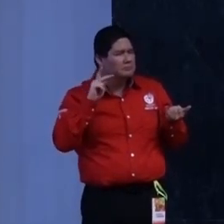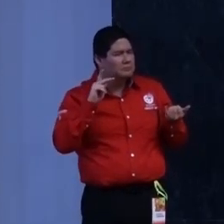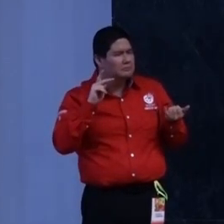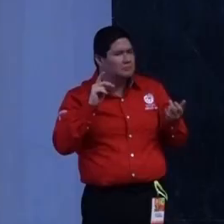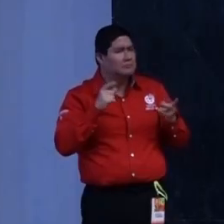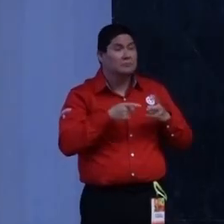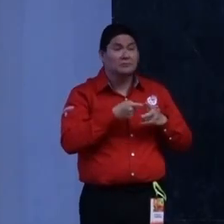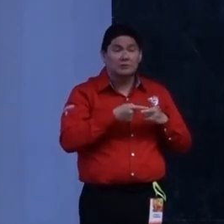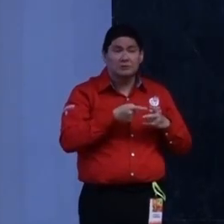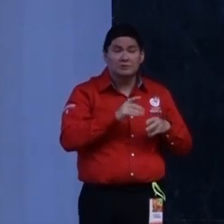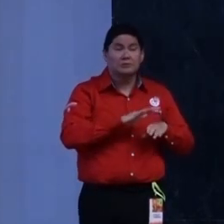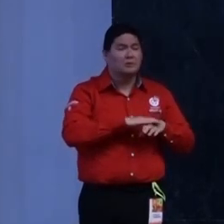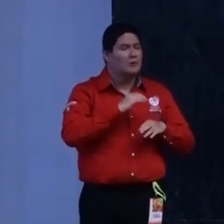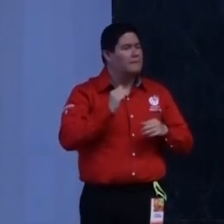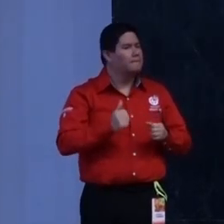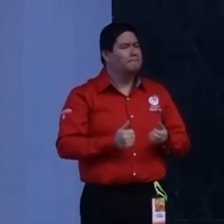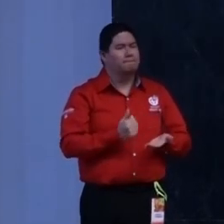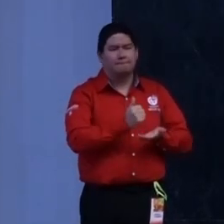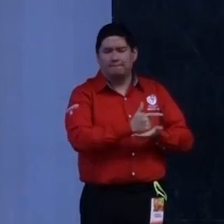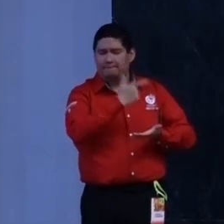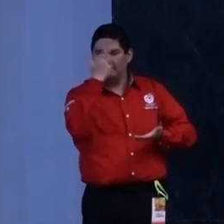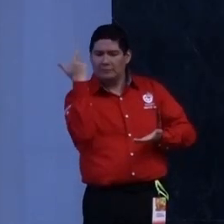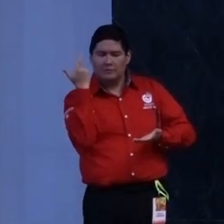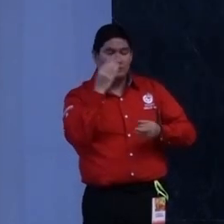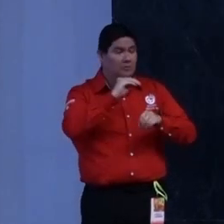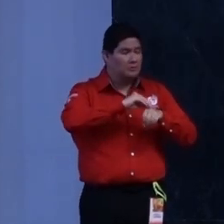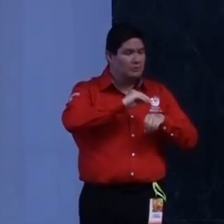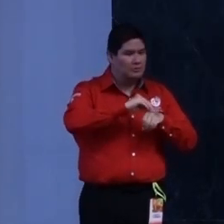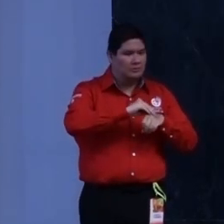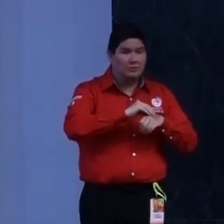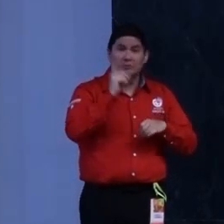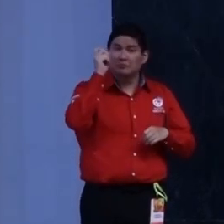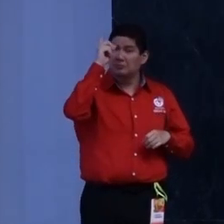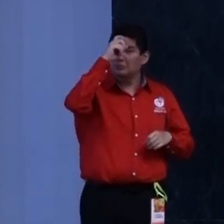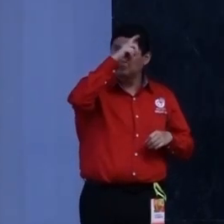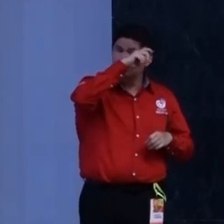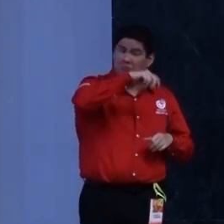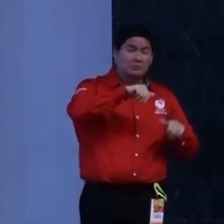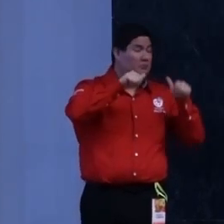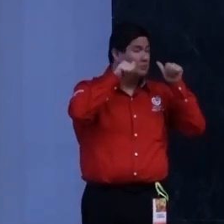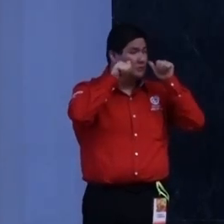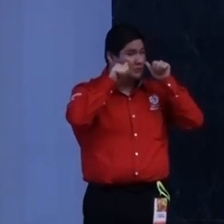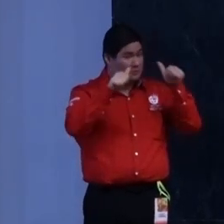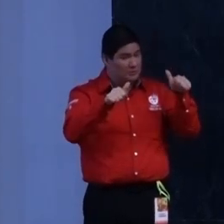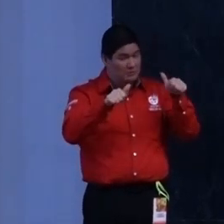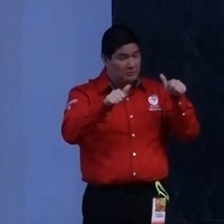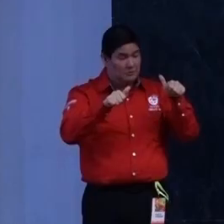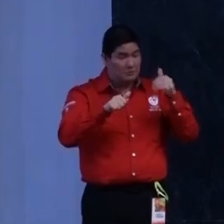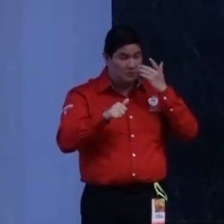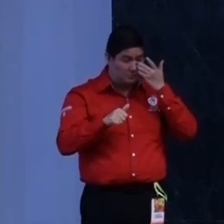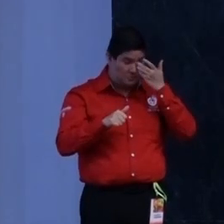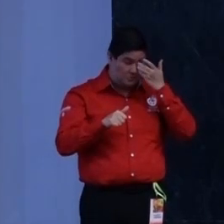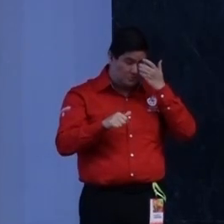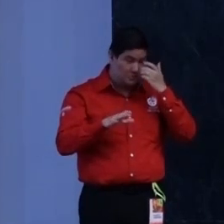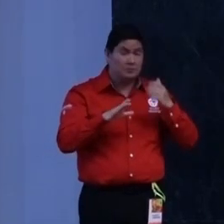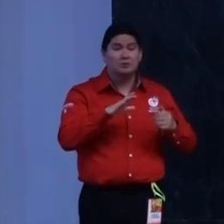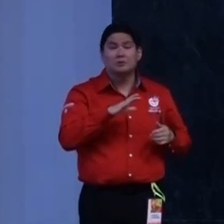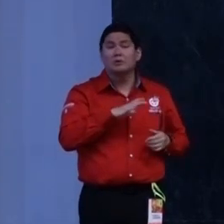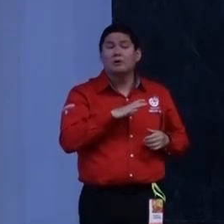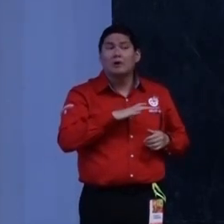entre más grave se pone el asunto, más es difícil atenderlo. O sea, hay chicos